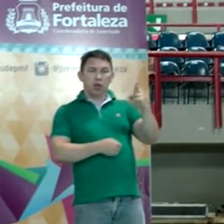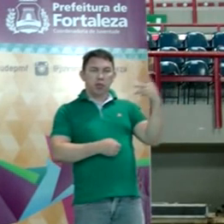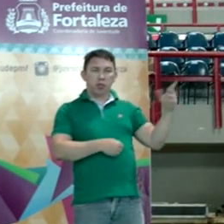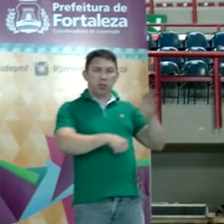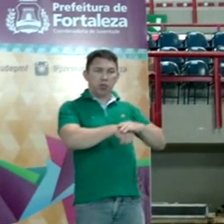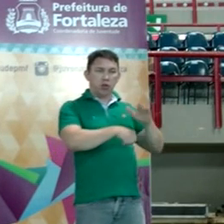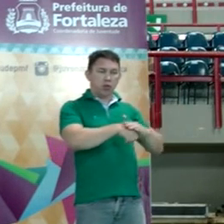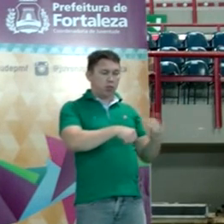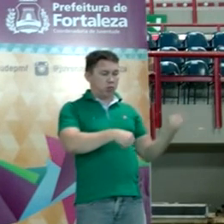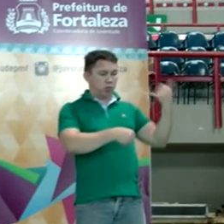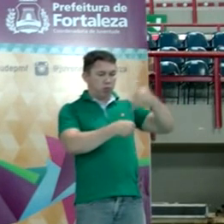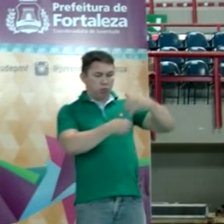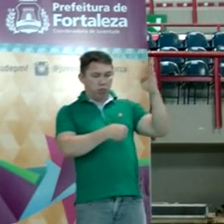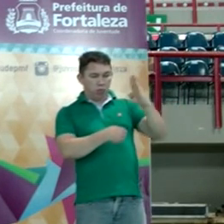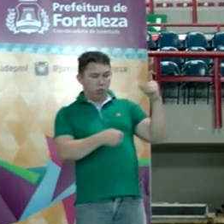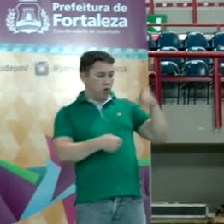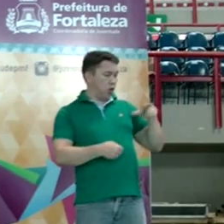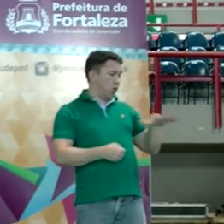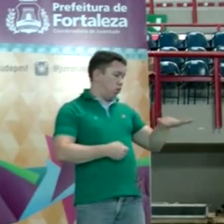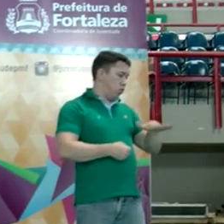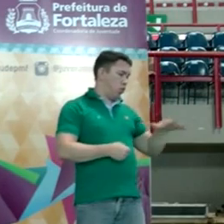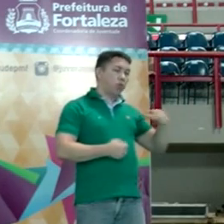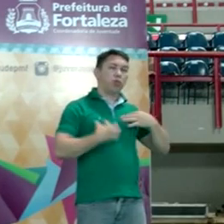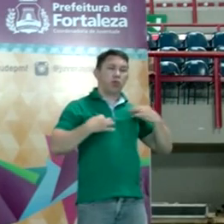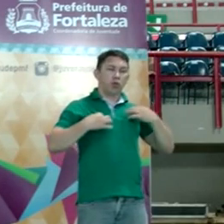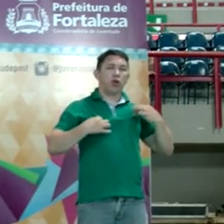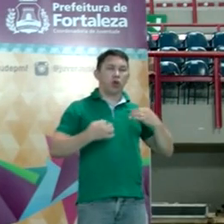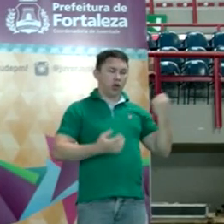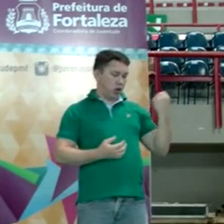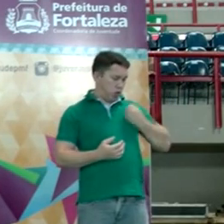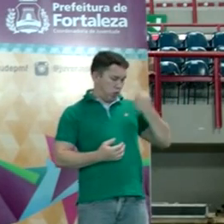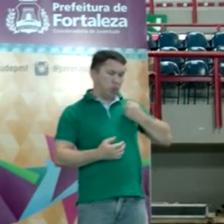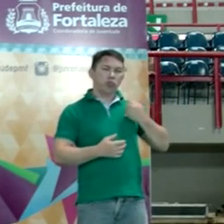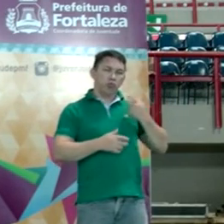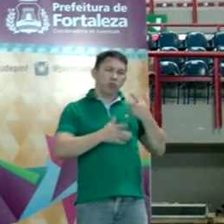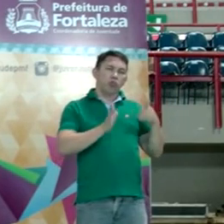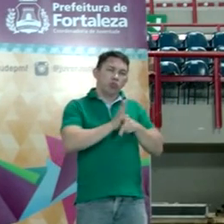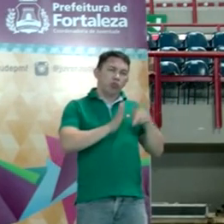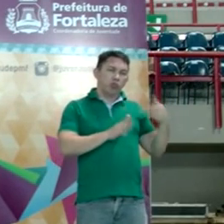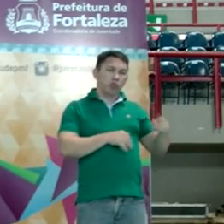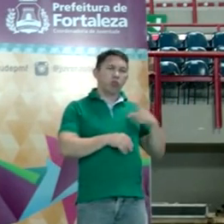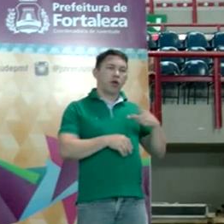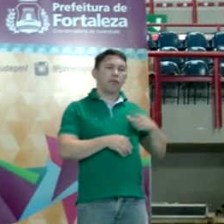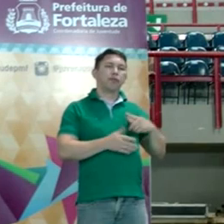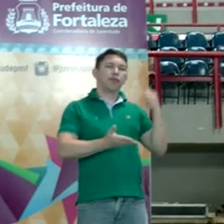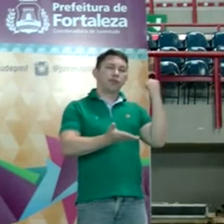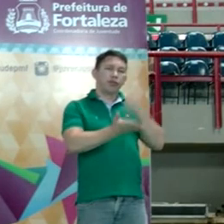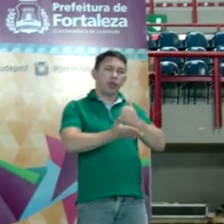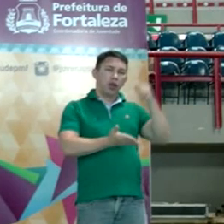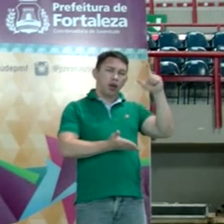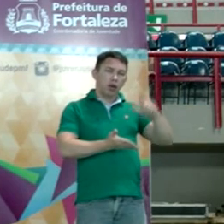vão trabalhar na Petrobras, podem usar até uma farda da Petrobras, certo? Tem uma carteira